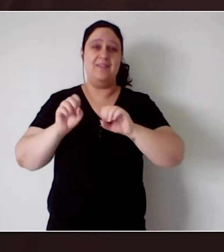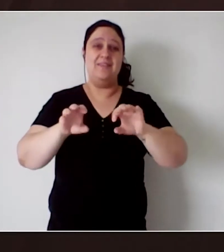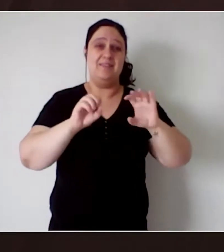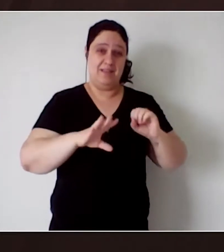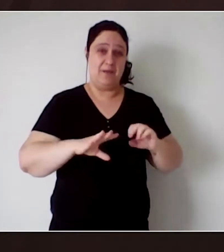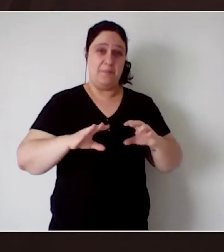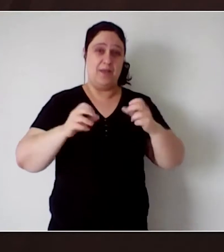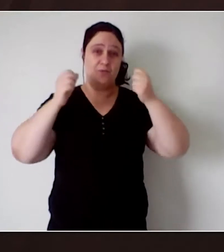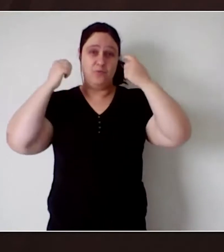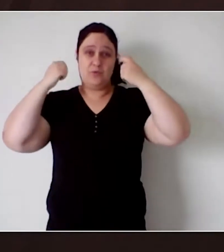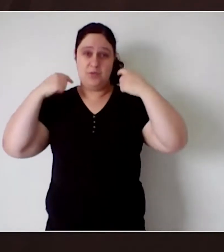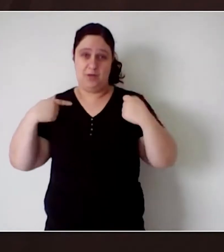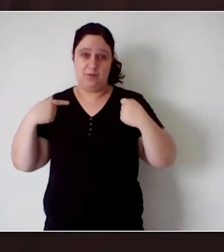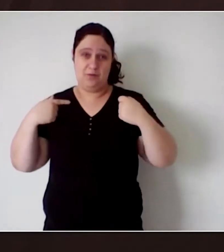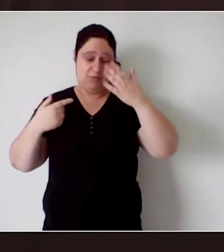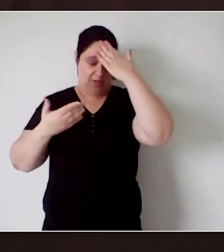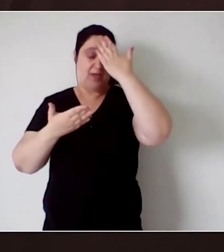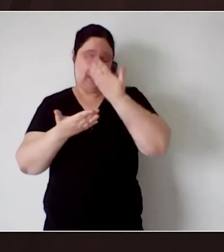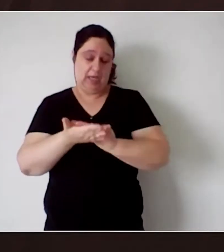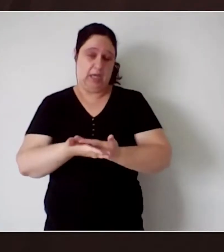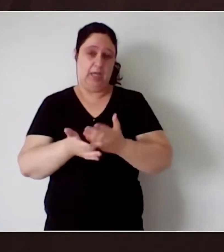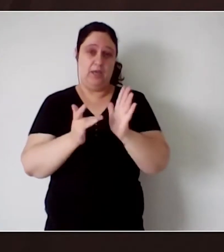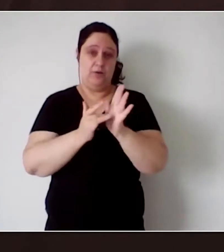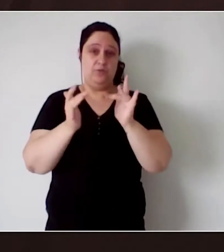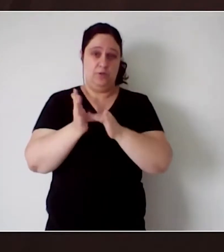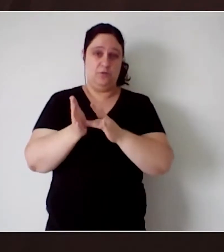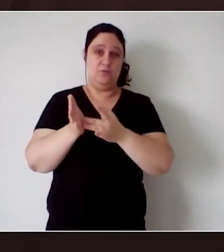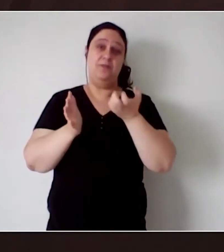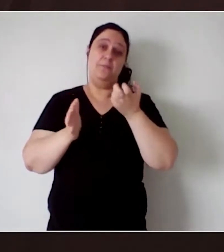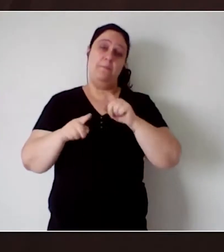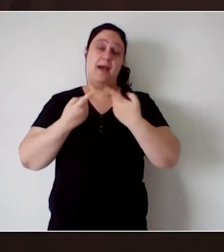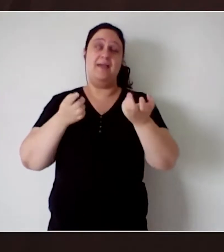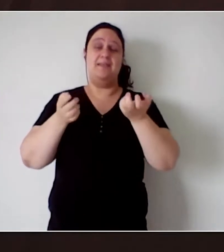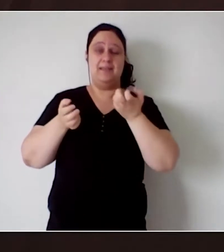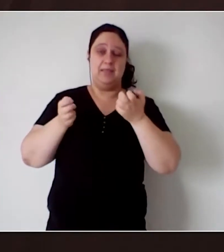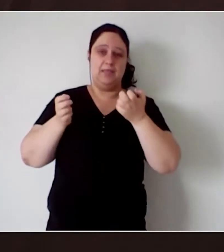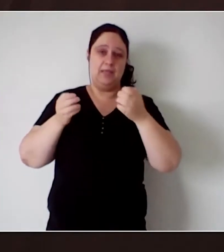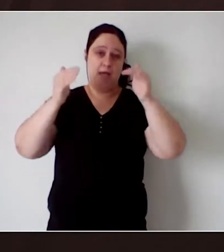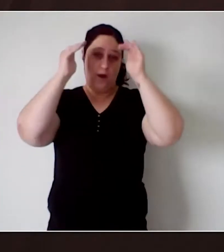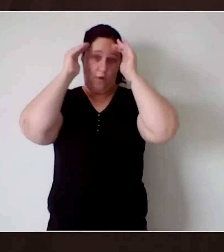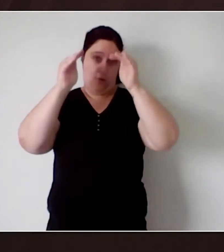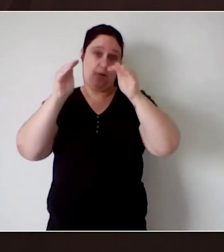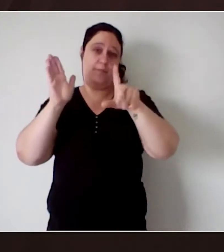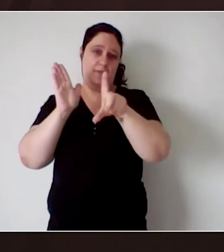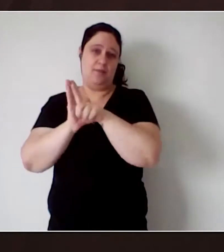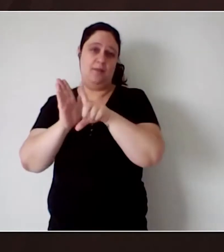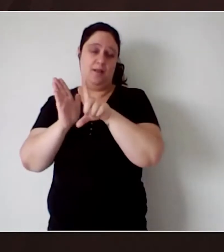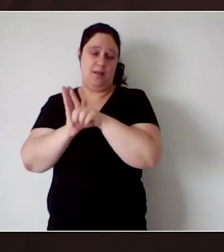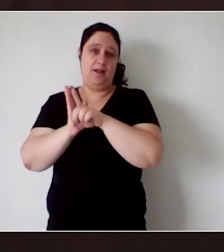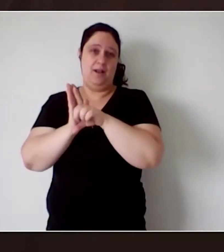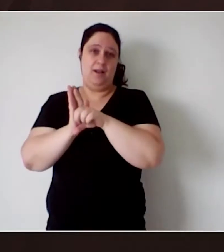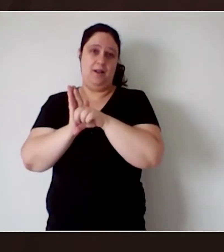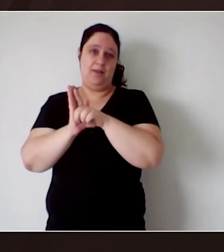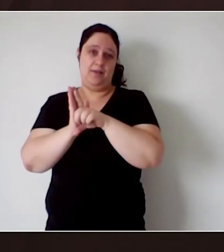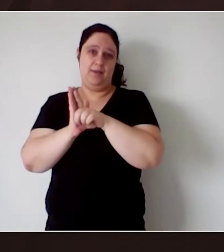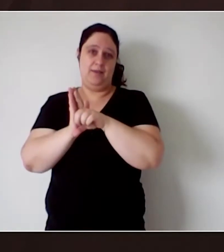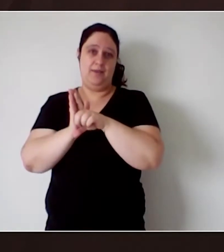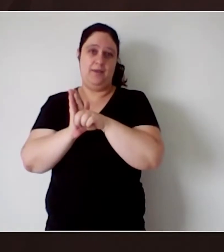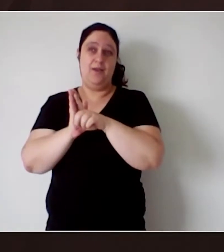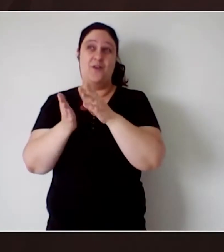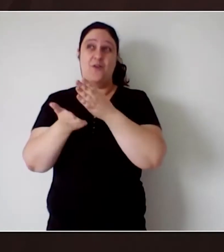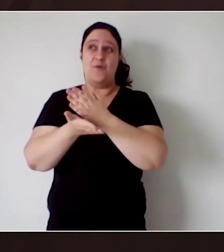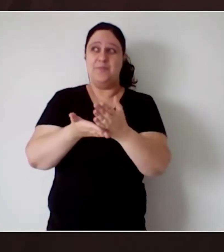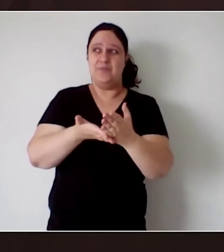um precedente de uma porteira para diferente ensinamento entrar. Porque a